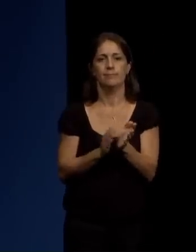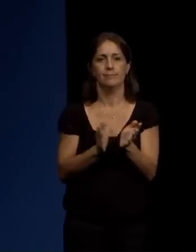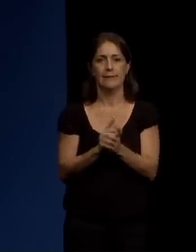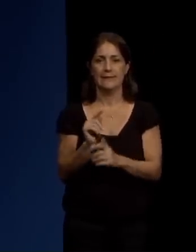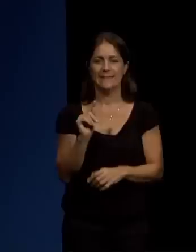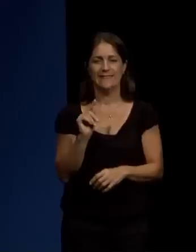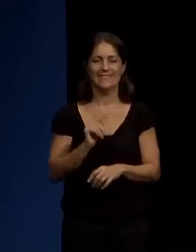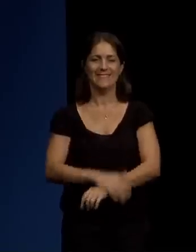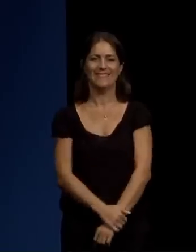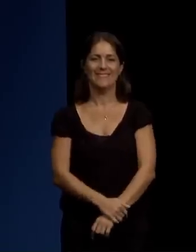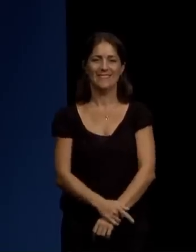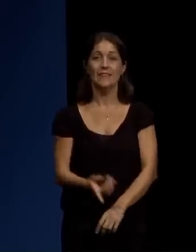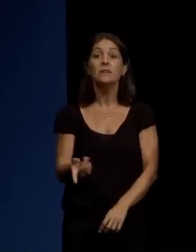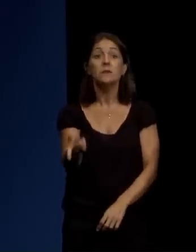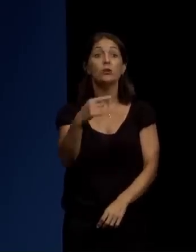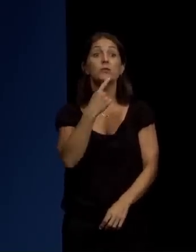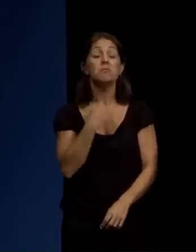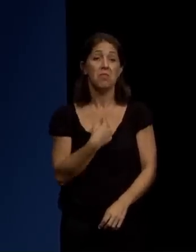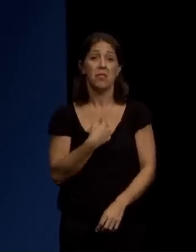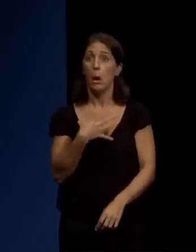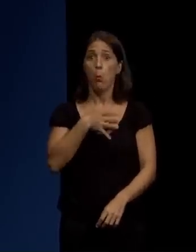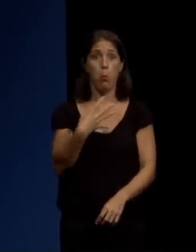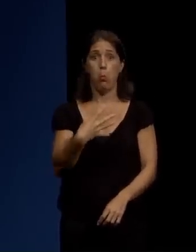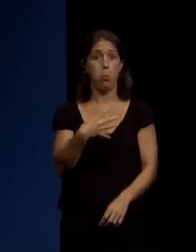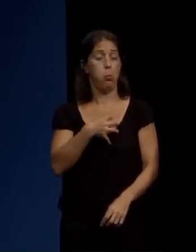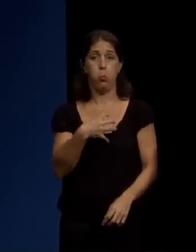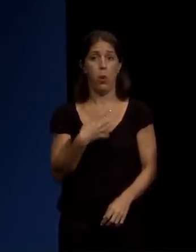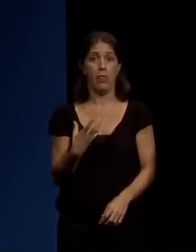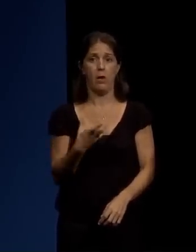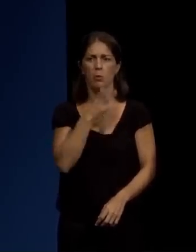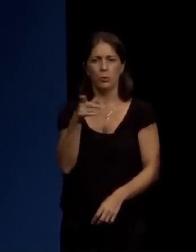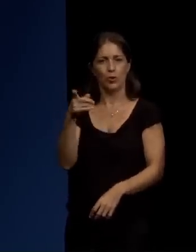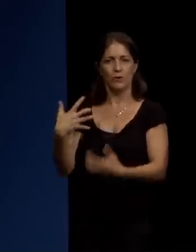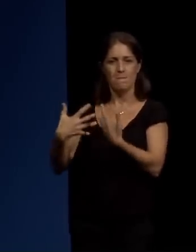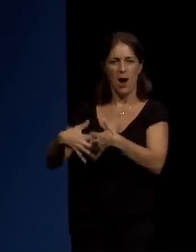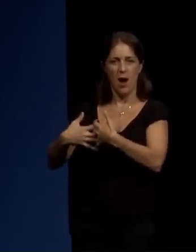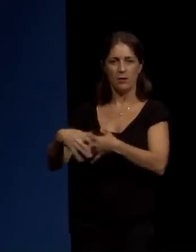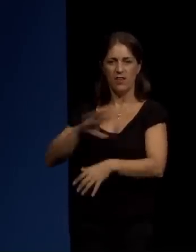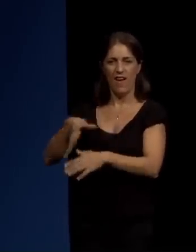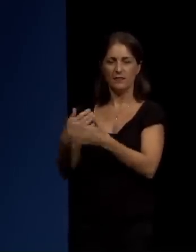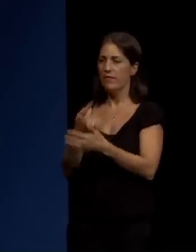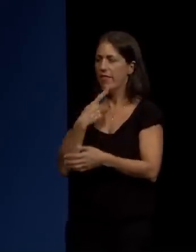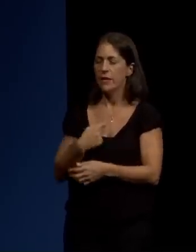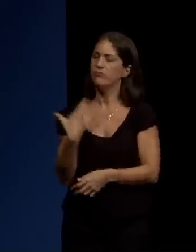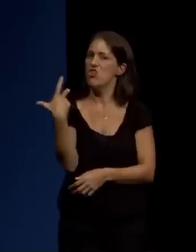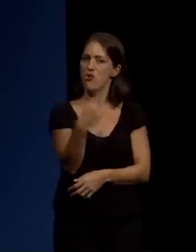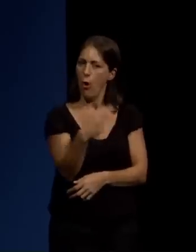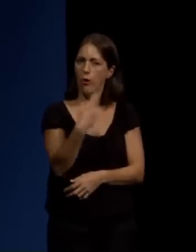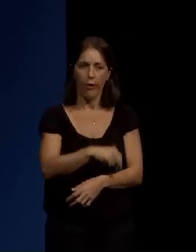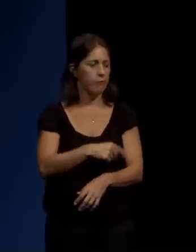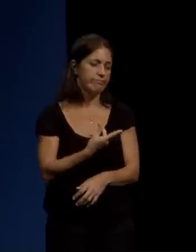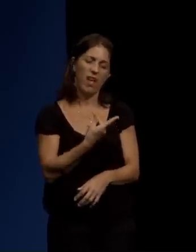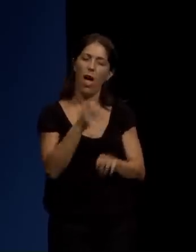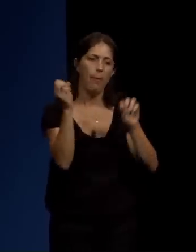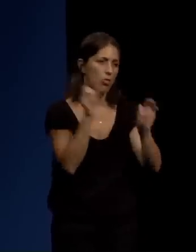Remato xa. Vannos dicir que isto non é posible. Teñen toda a súa maquinaria preparada para dicirnos que non, que nos resignemos, que non